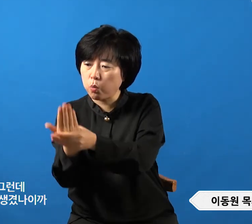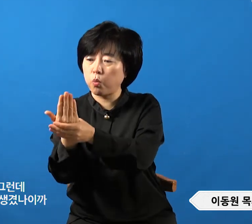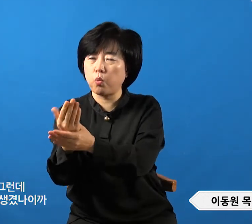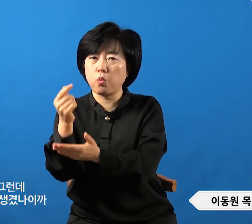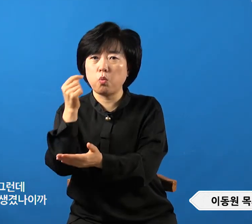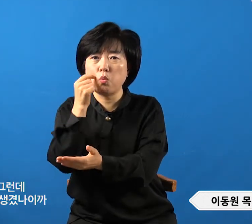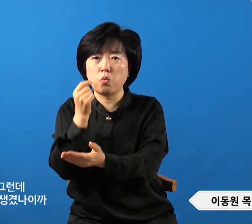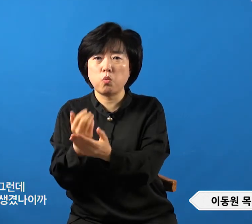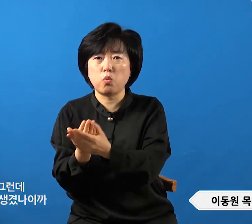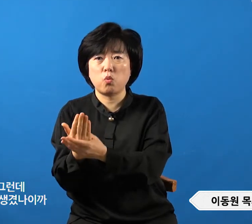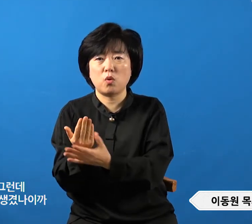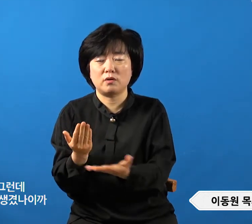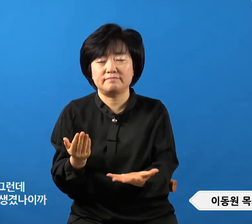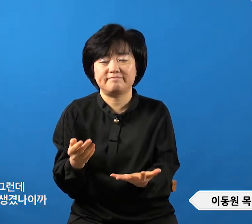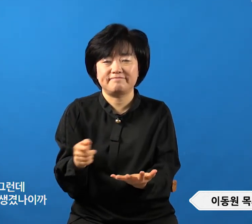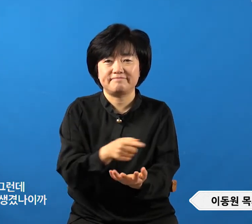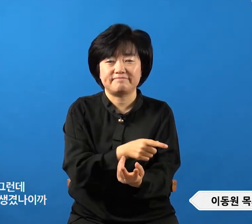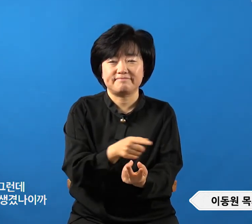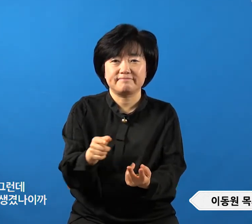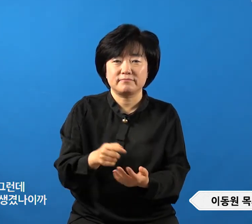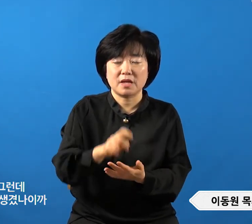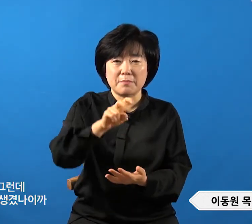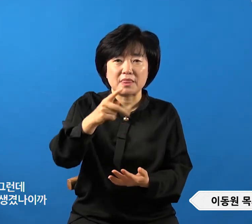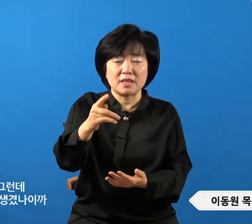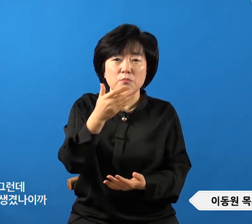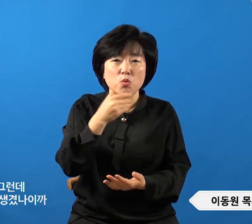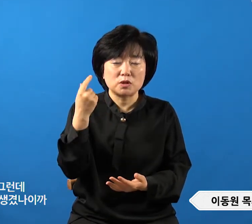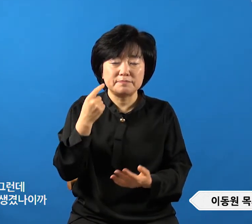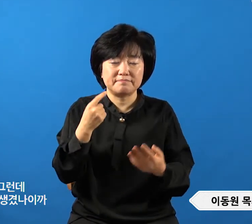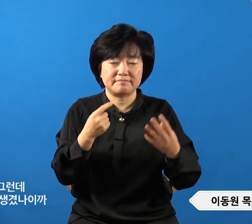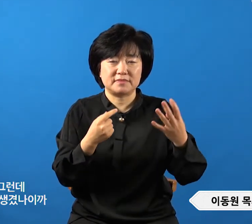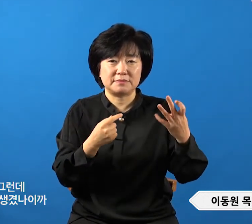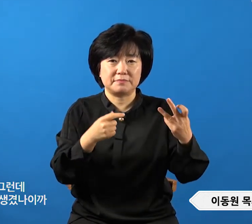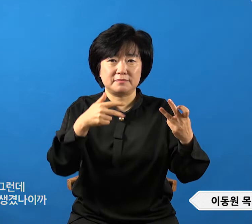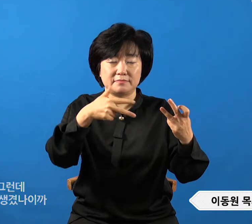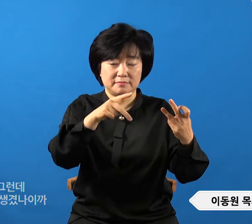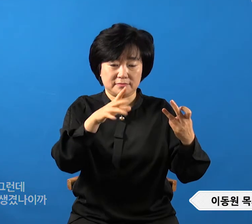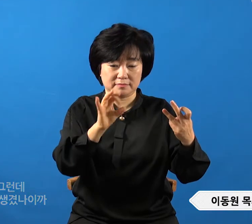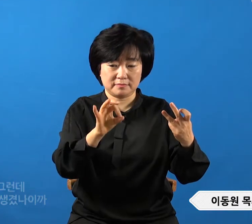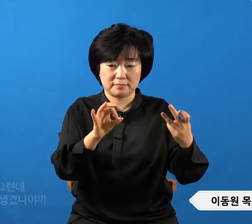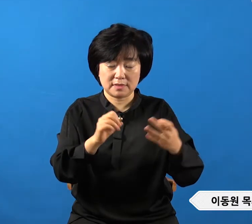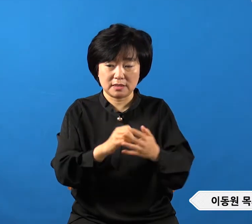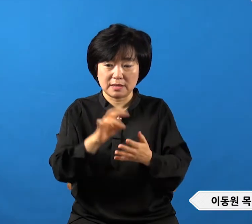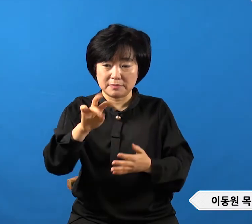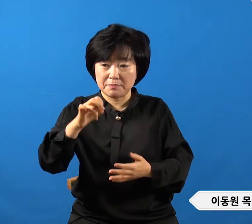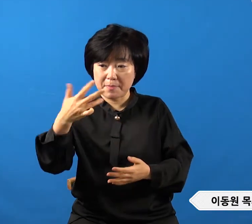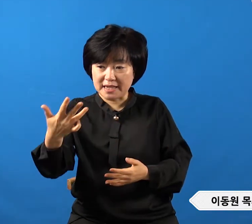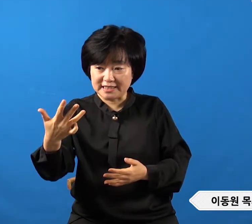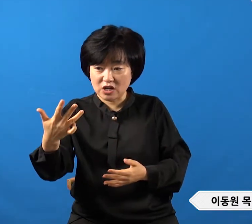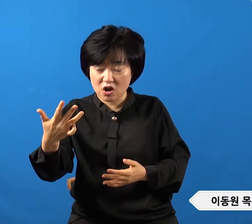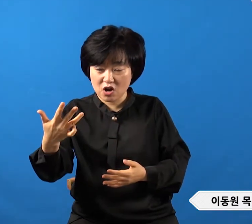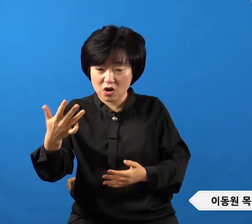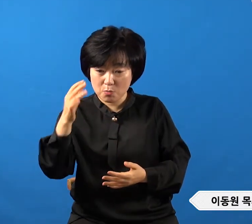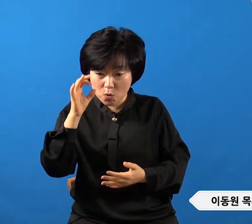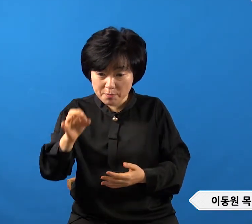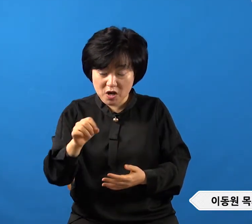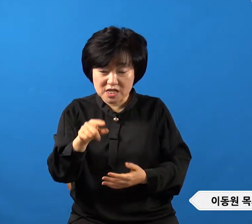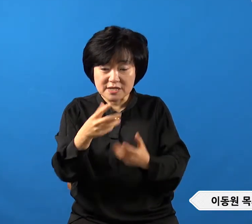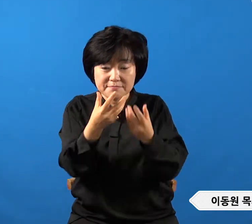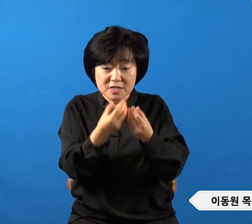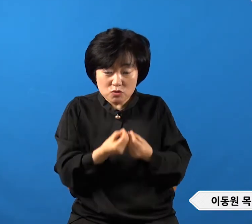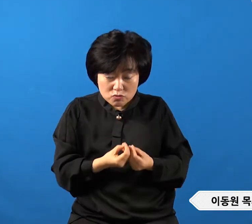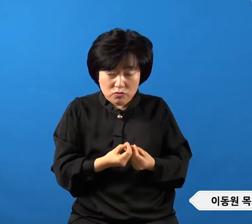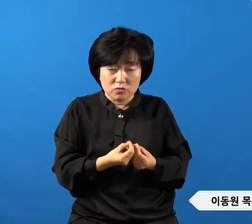생겼나이까? 우리가 마태복음 13장을 계속 읽어 내려가서 이제 38절과 9절에 보시면 이